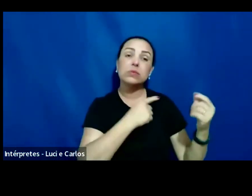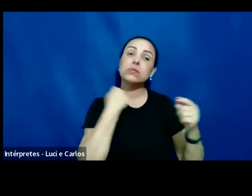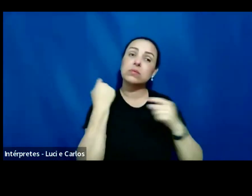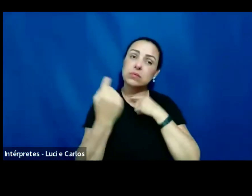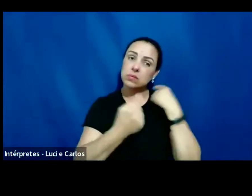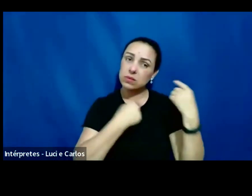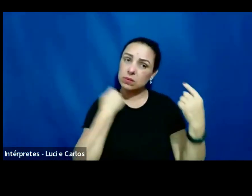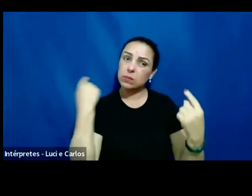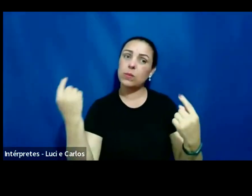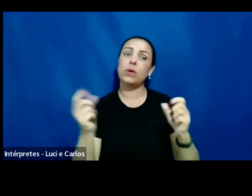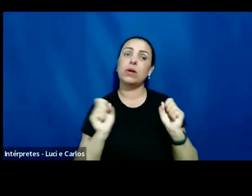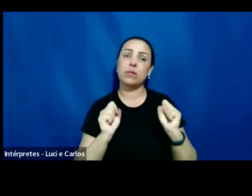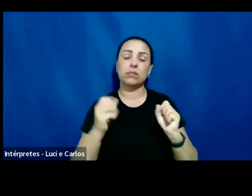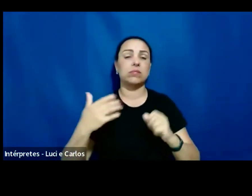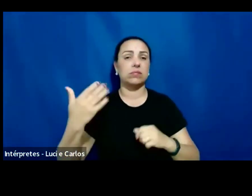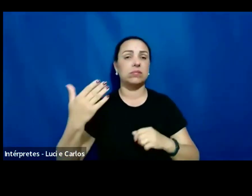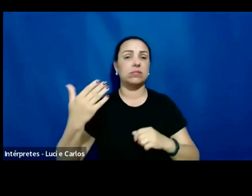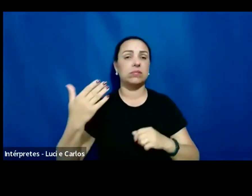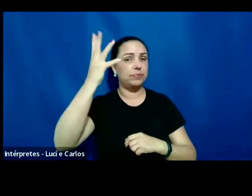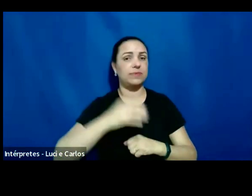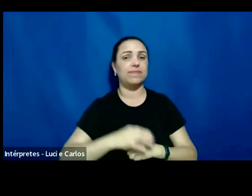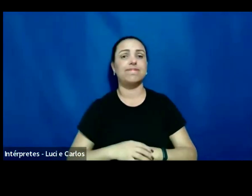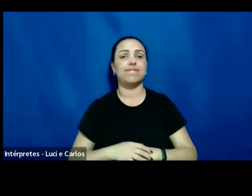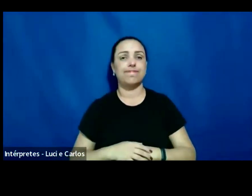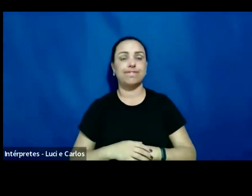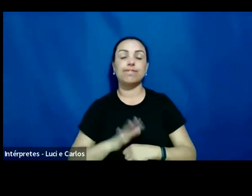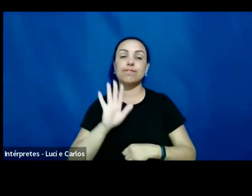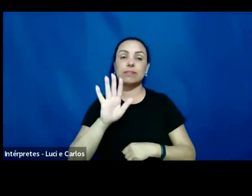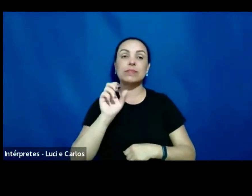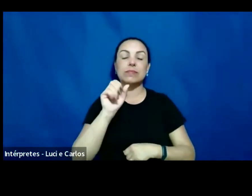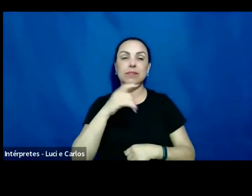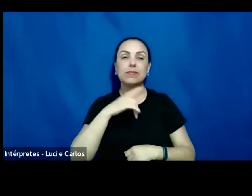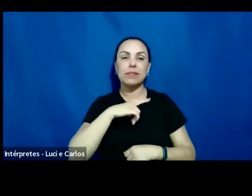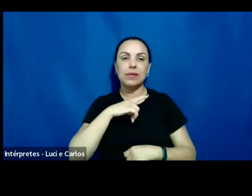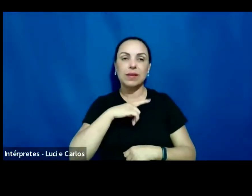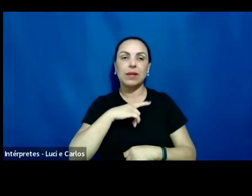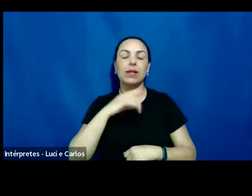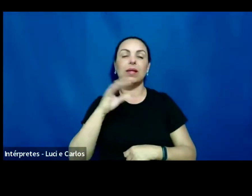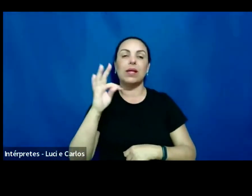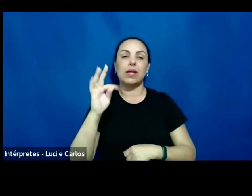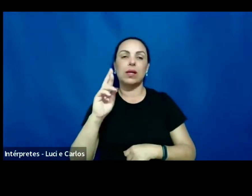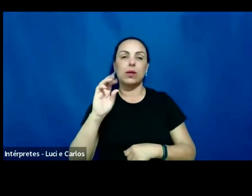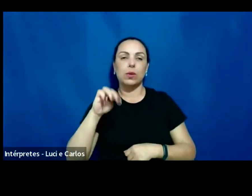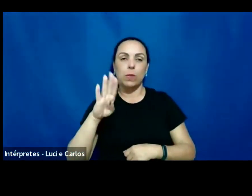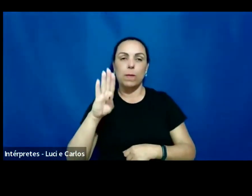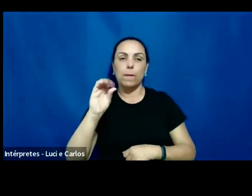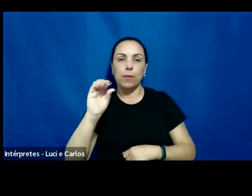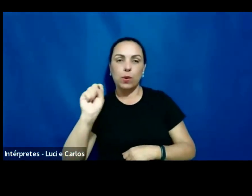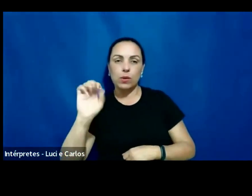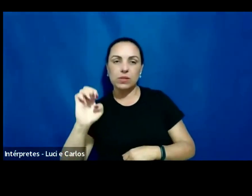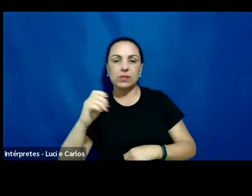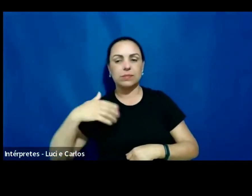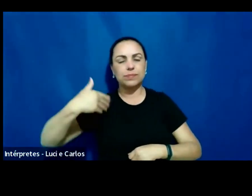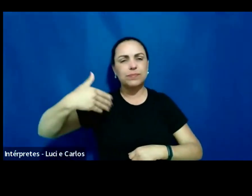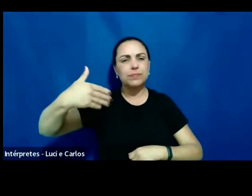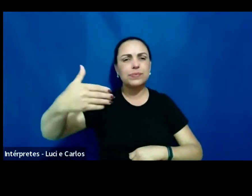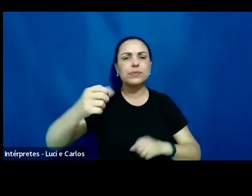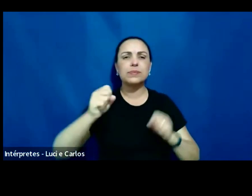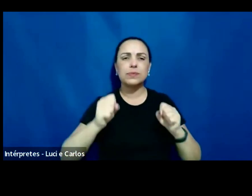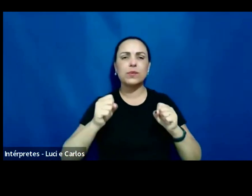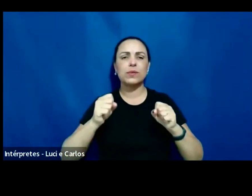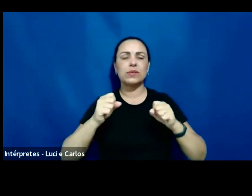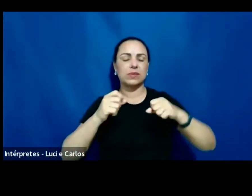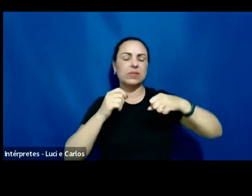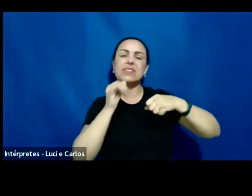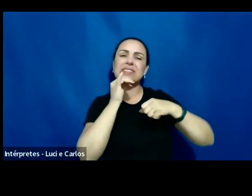trombose pode desencadear, por exemplo, uma embolia pulmonar, que é um coágulo que tampa um